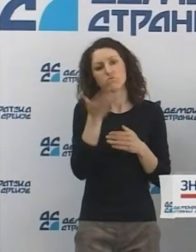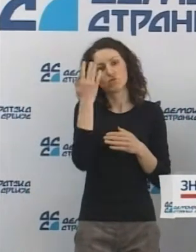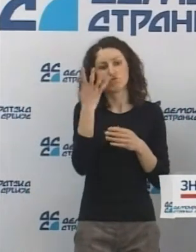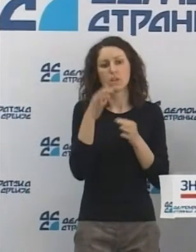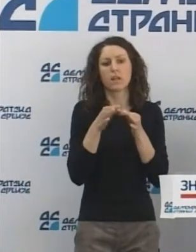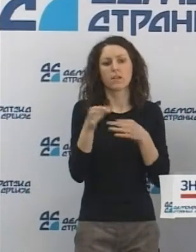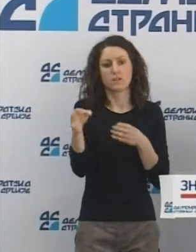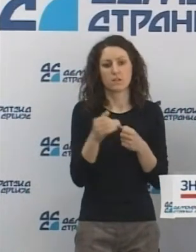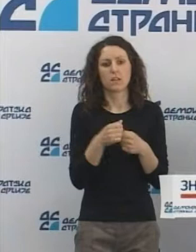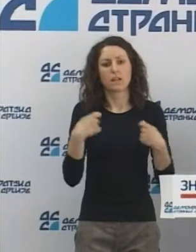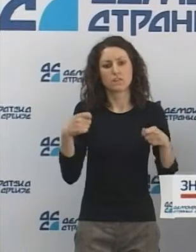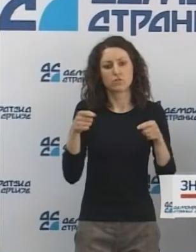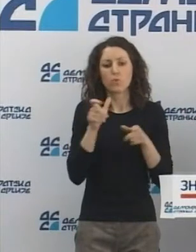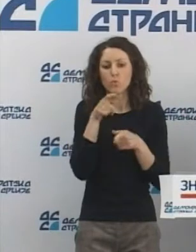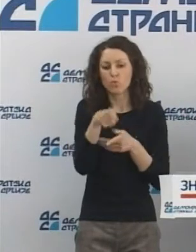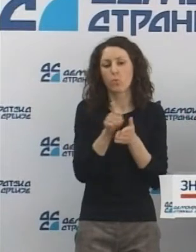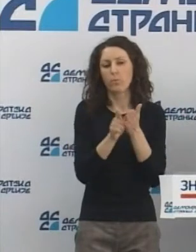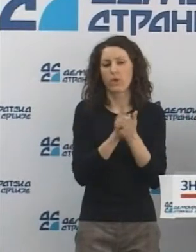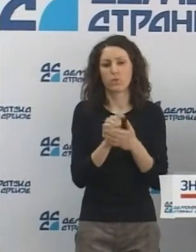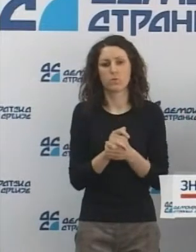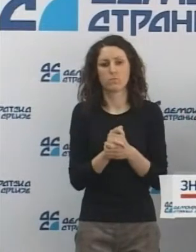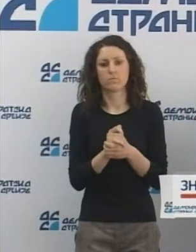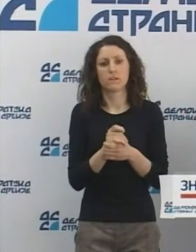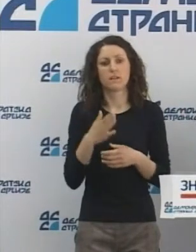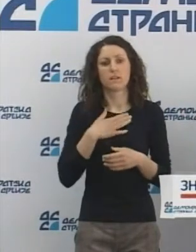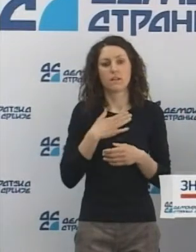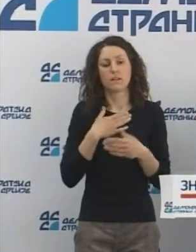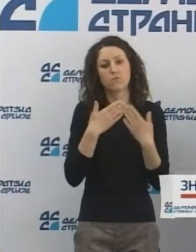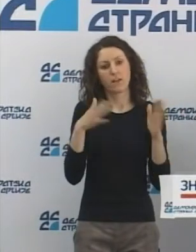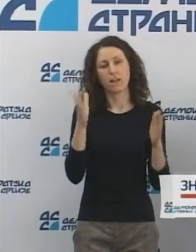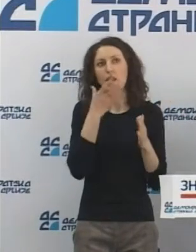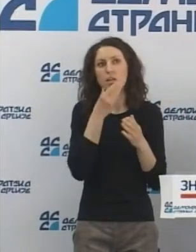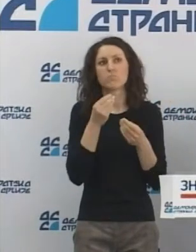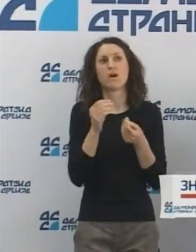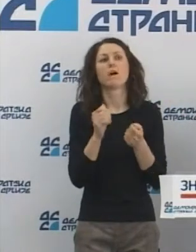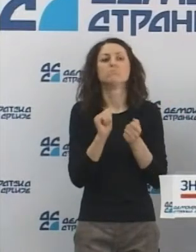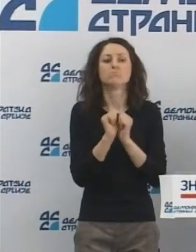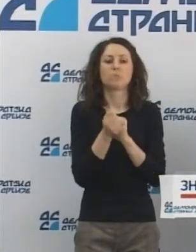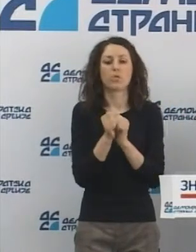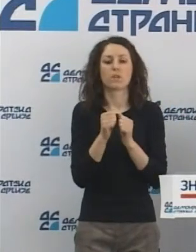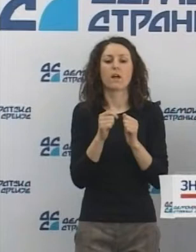4 ili više od 4 kilometra je izgrađeno jedino u tom periodu. Naša velelepna hala sportova,